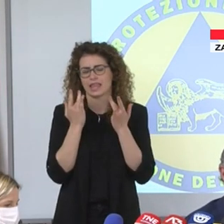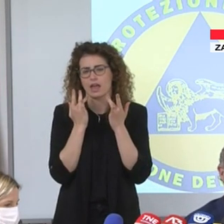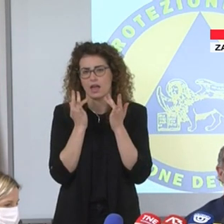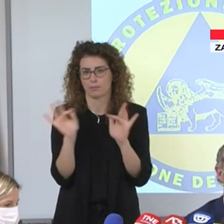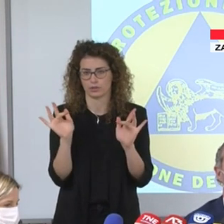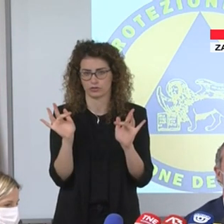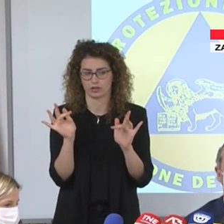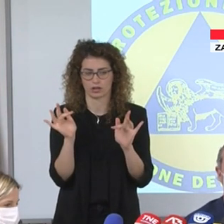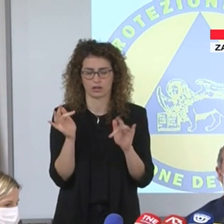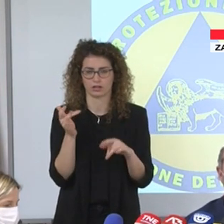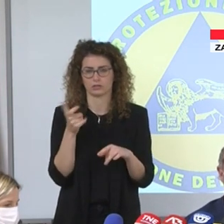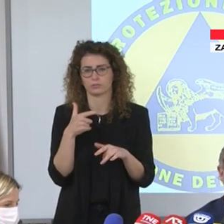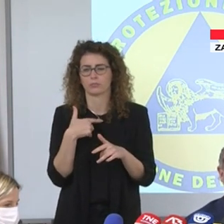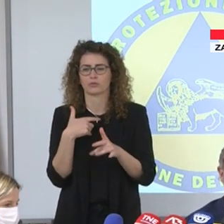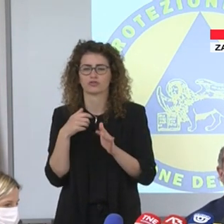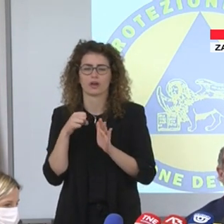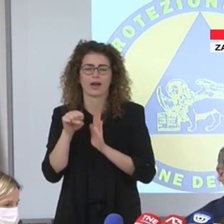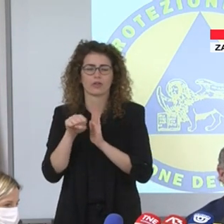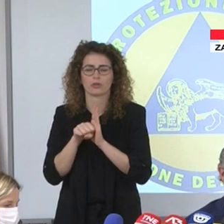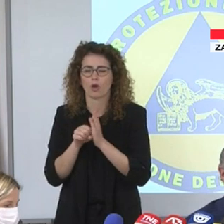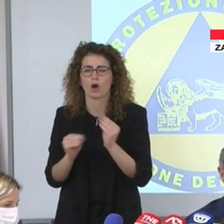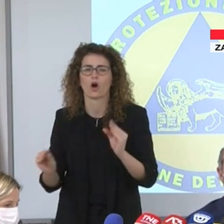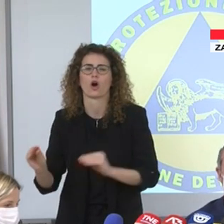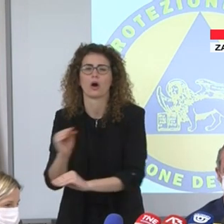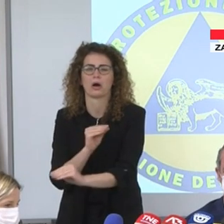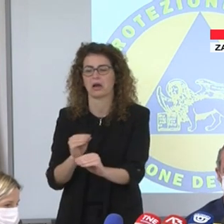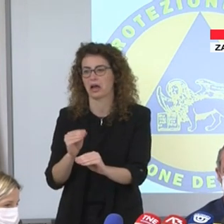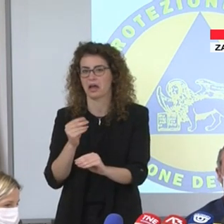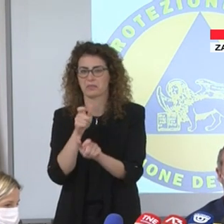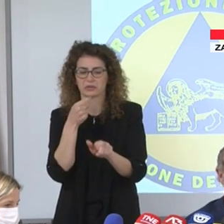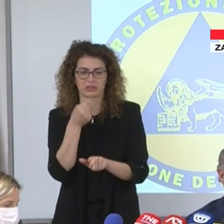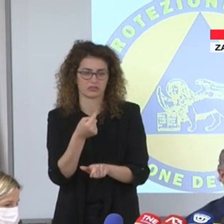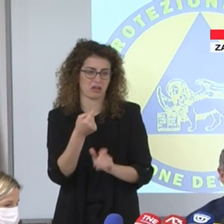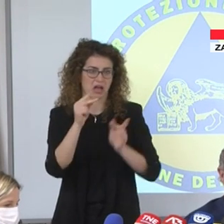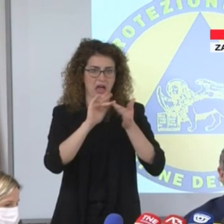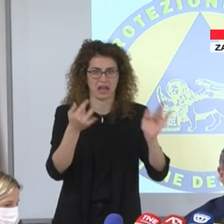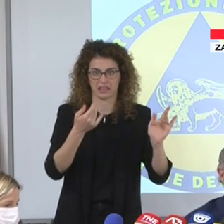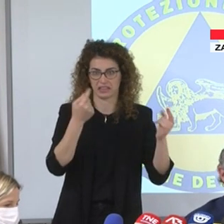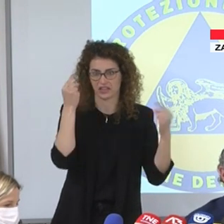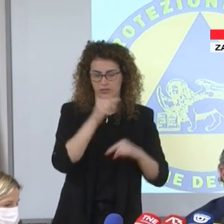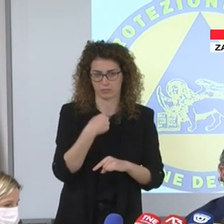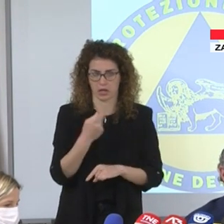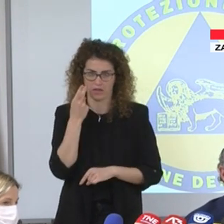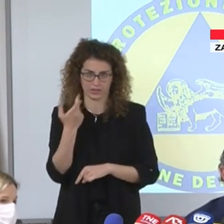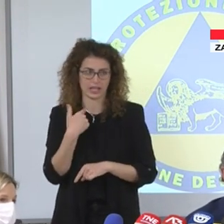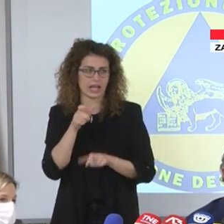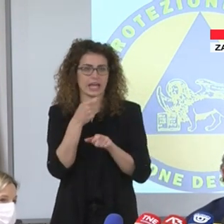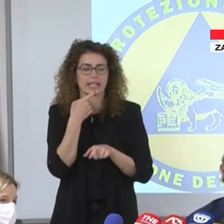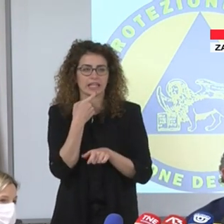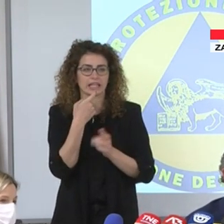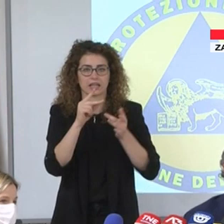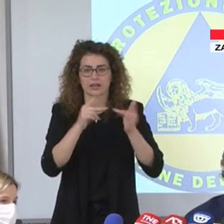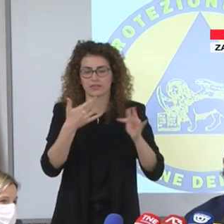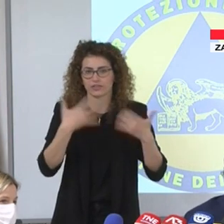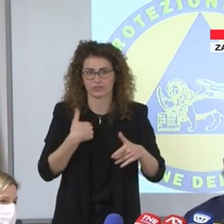perché può essere solo una leggenda metropolitana che diffonde la difficoltà di prenotarsi, perché avete visto quanto ci avete messo, chi si è prenotato? 30